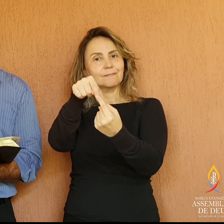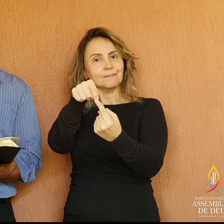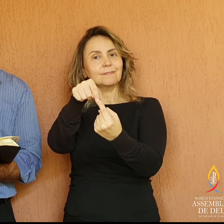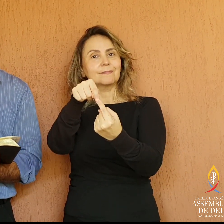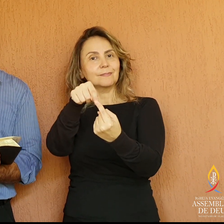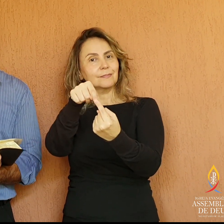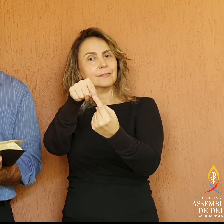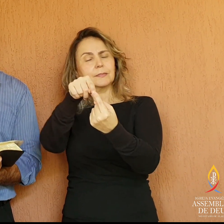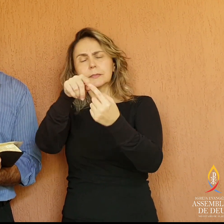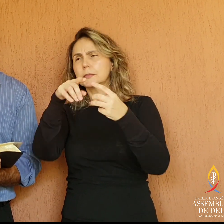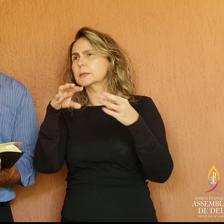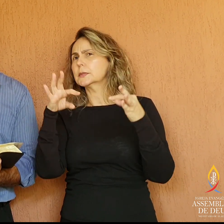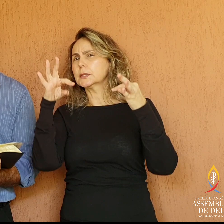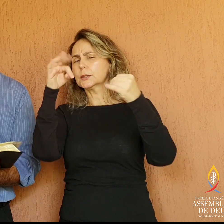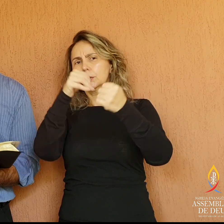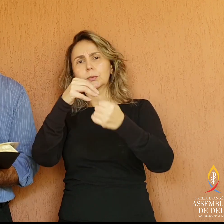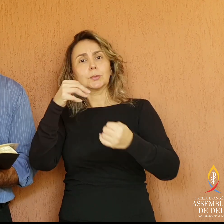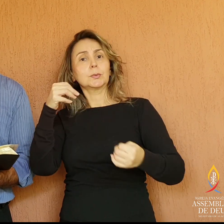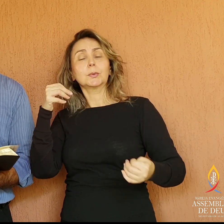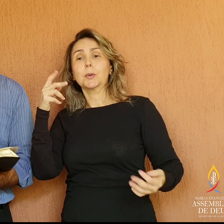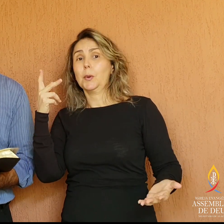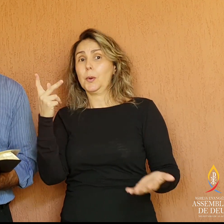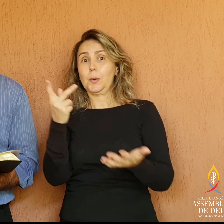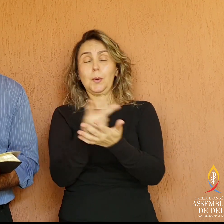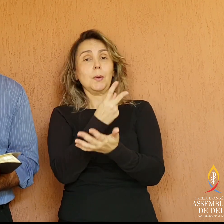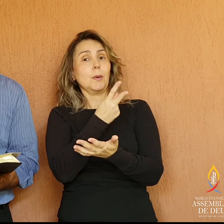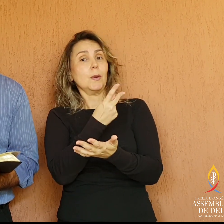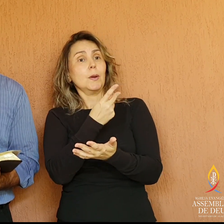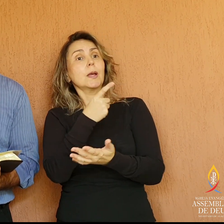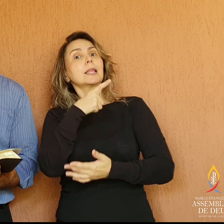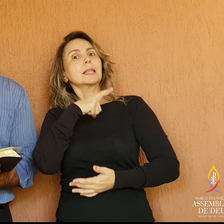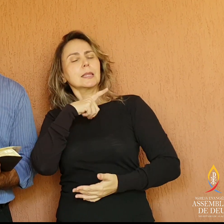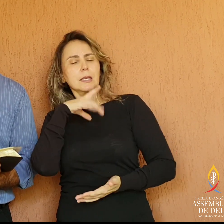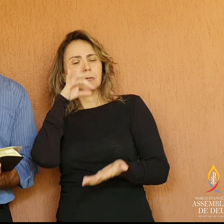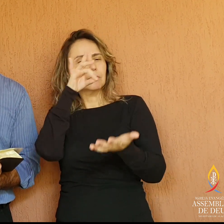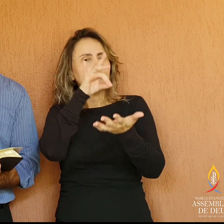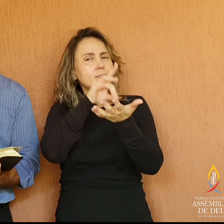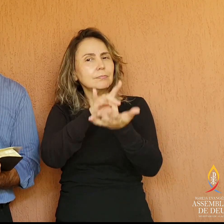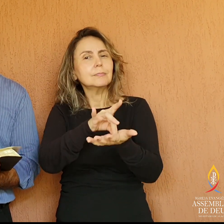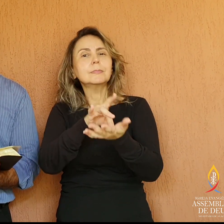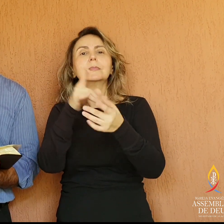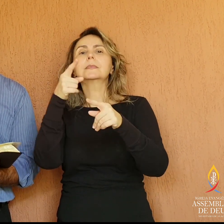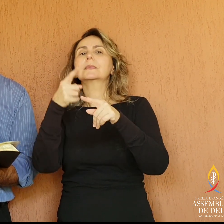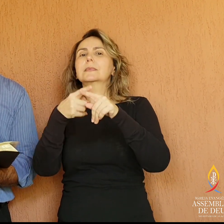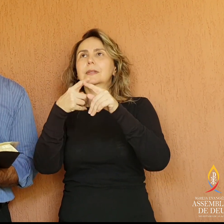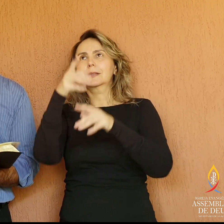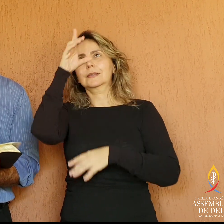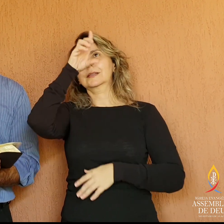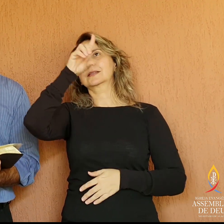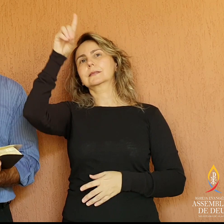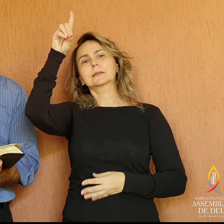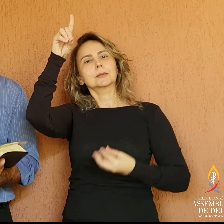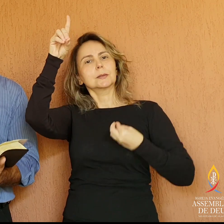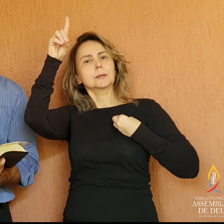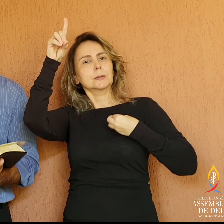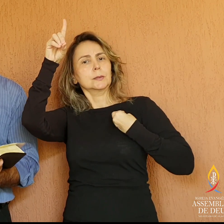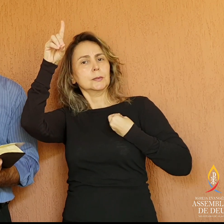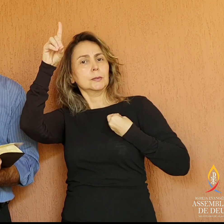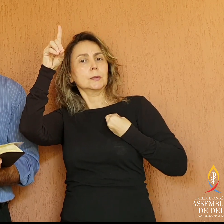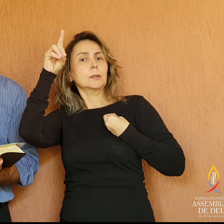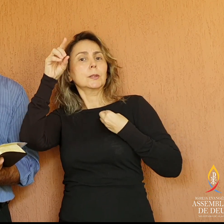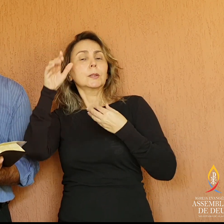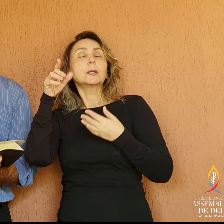que tudo isso acontece, de que tudo isso existe, porque Deus existe, quais são os seus